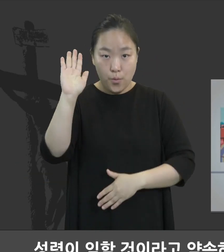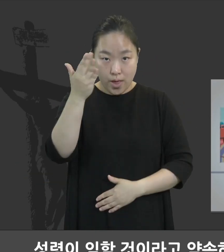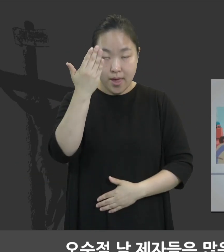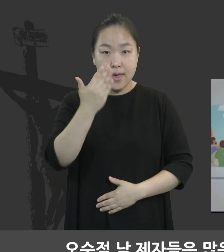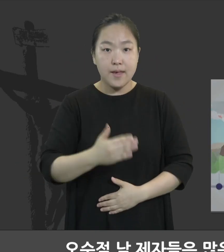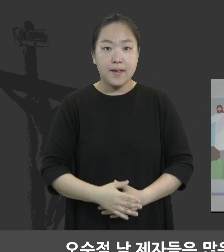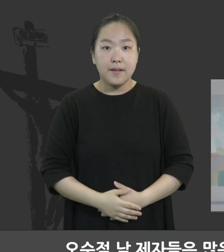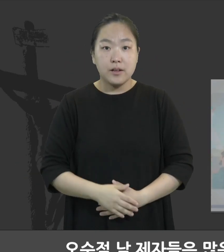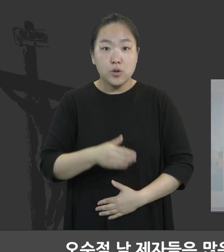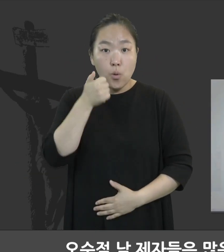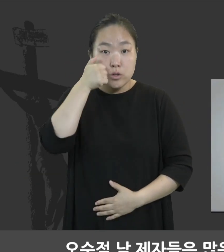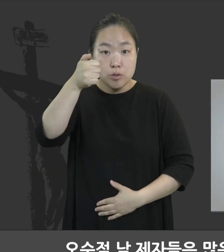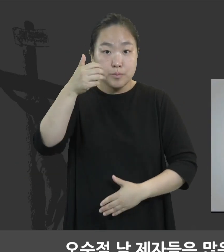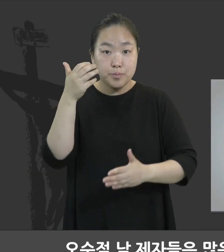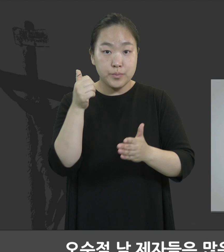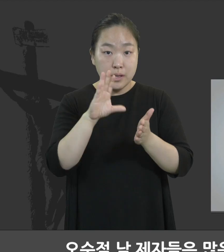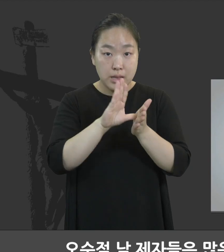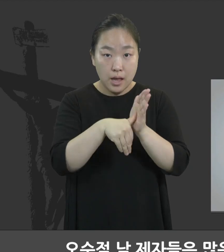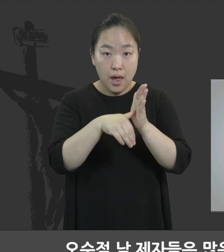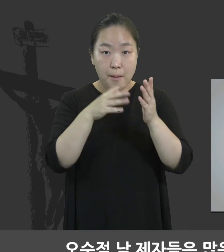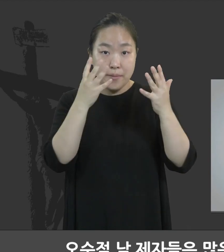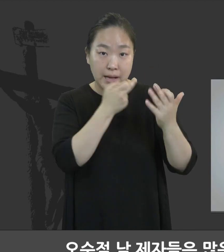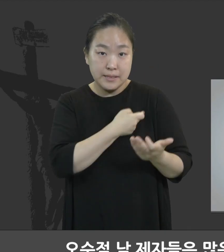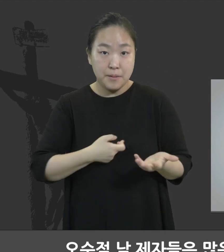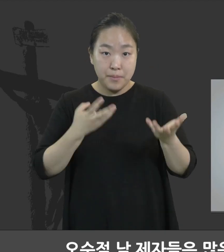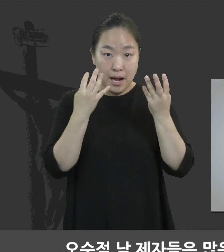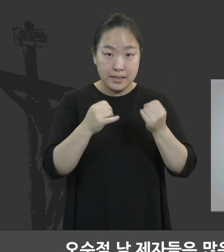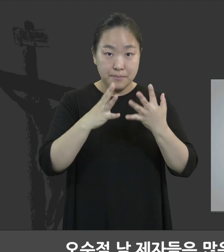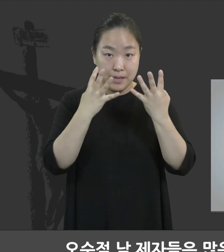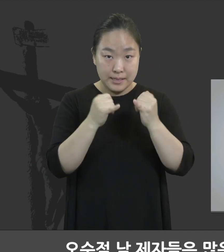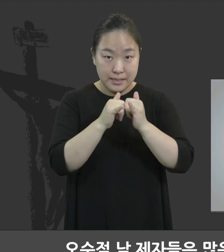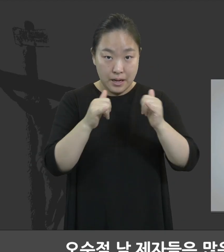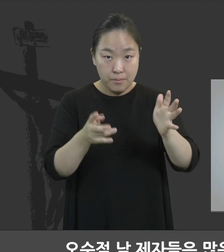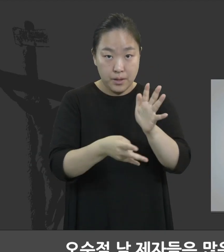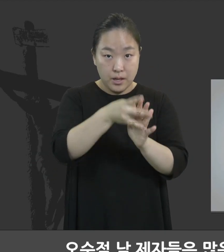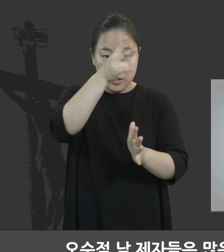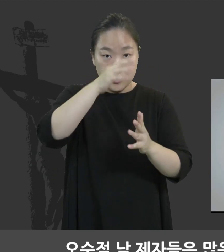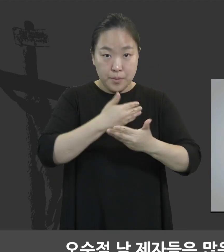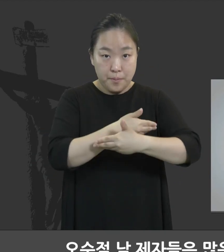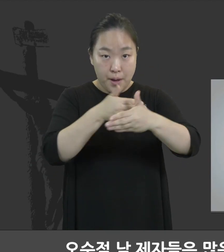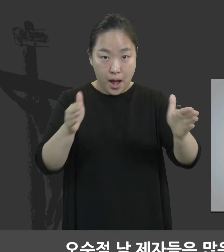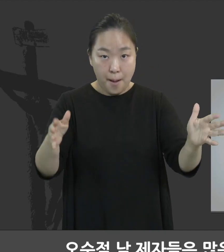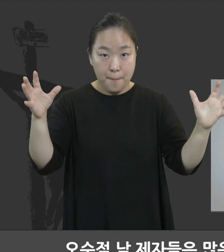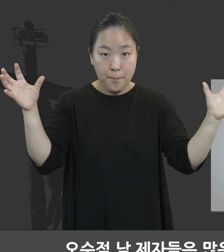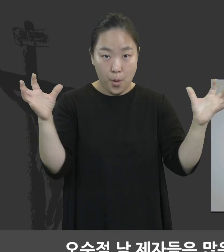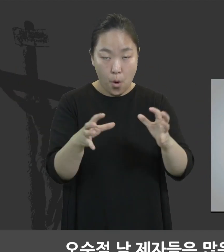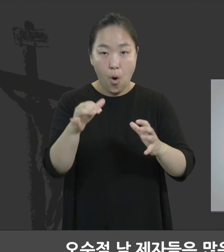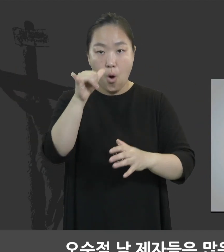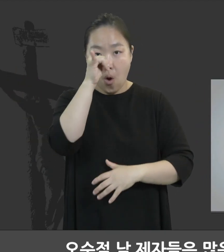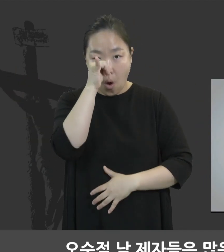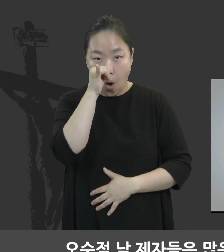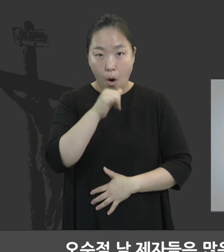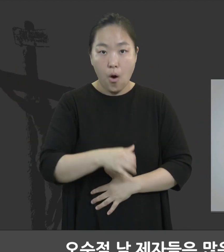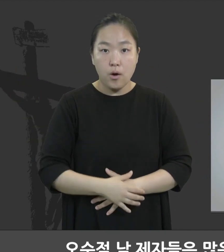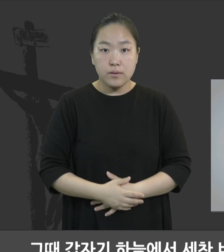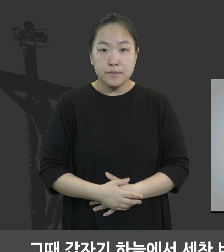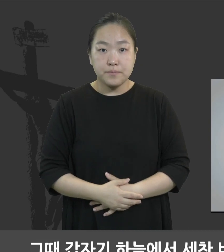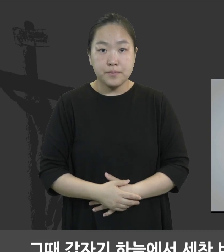성취됩니다. 오순절날 제자들은 많은 사람들과 함께 예루살렘의 한 다락방에 모여